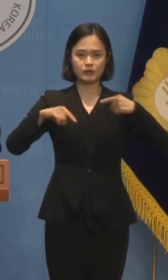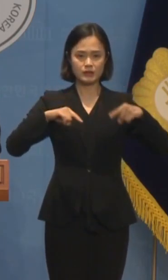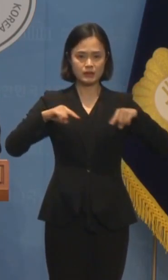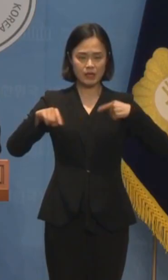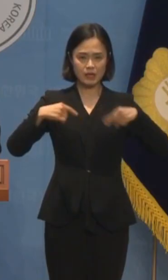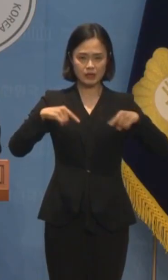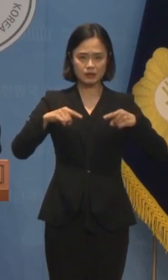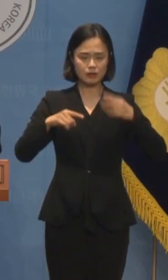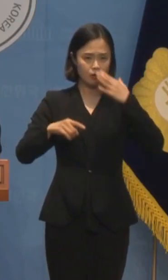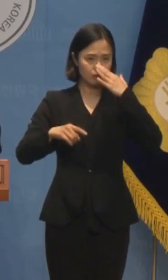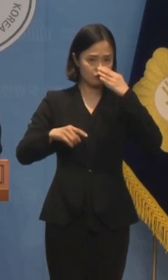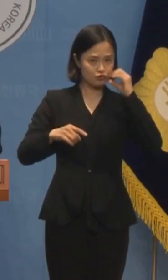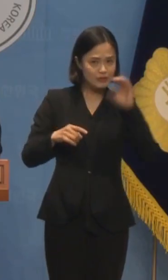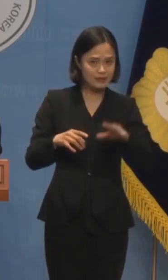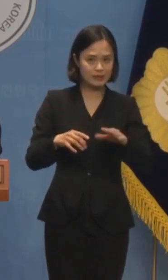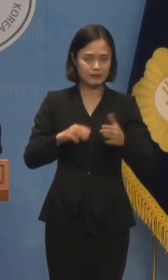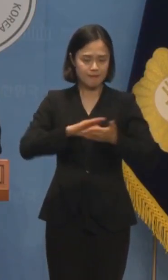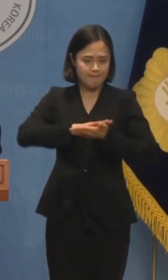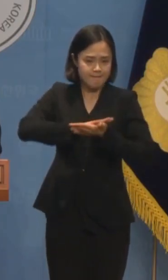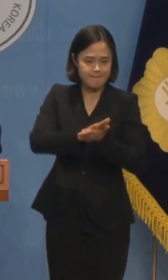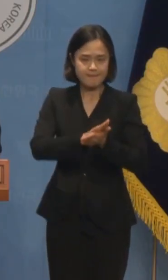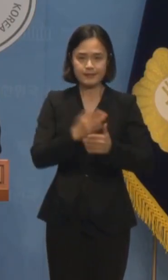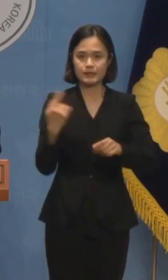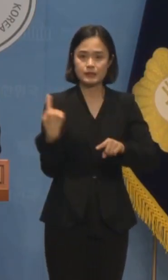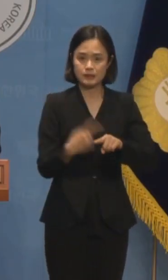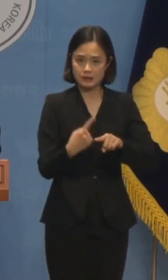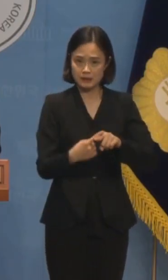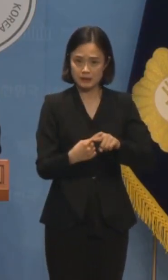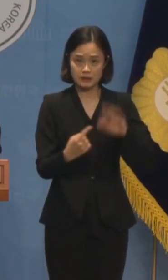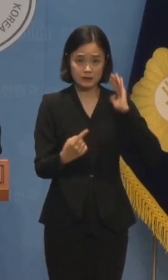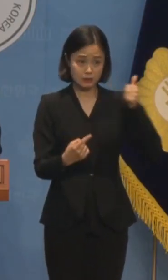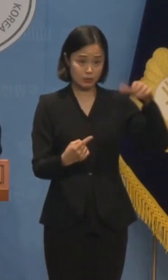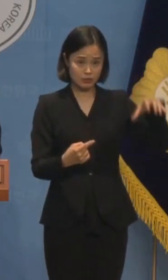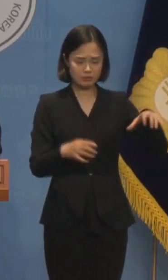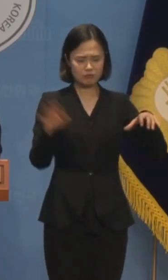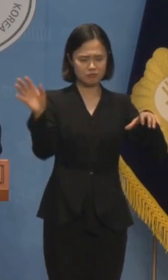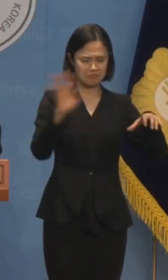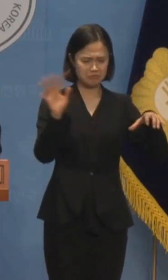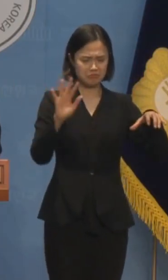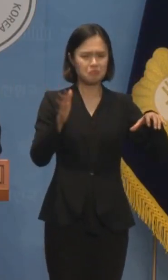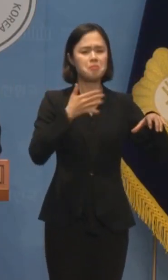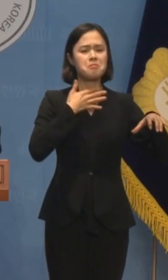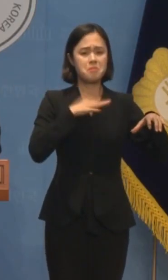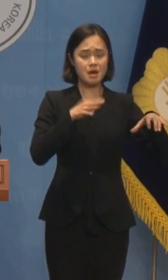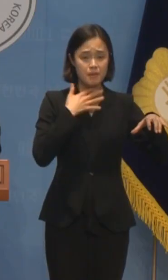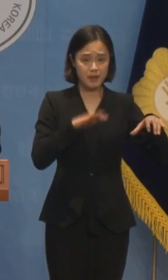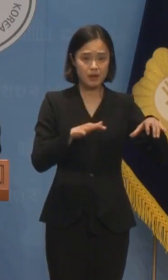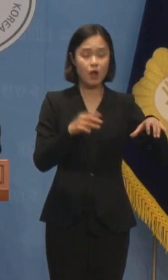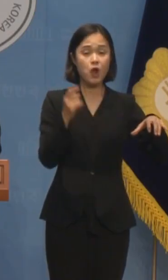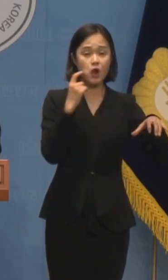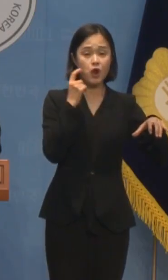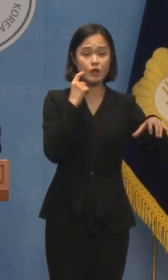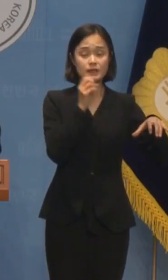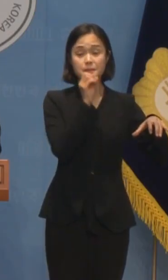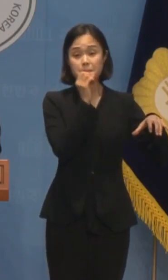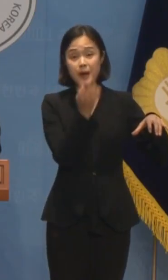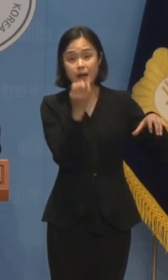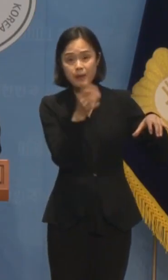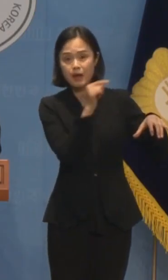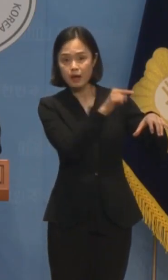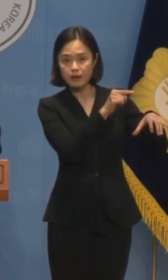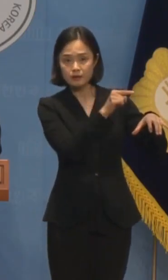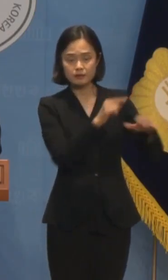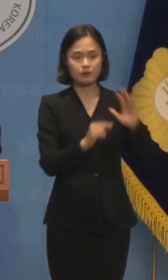그러나 대통령실은 철저한 거짓 해명으로 윤석열 대통령 부부의 헌정